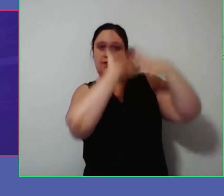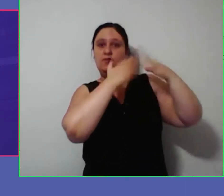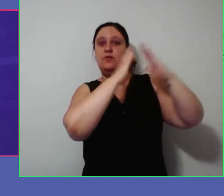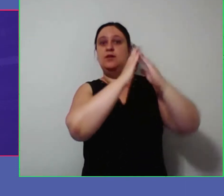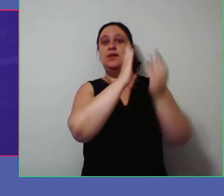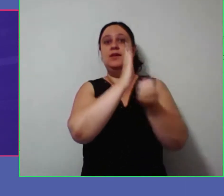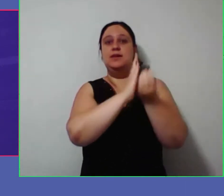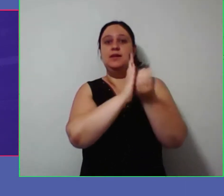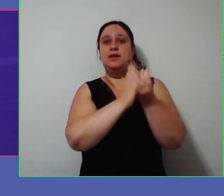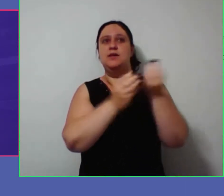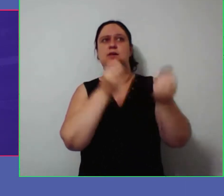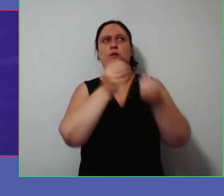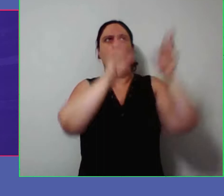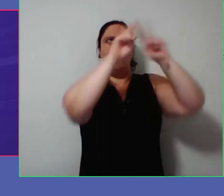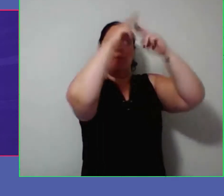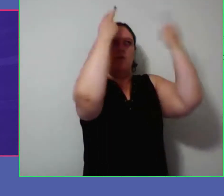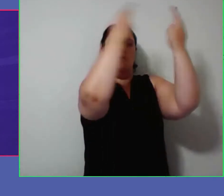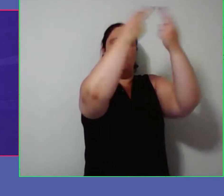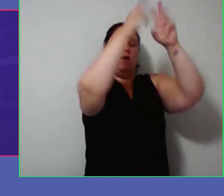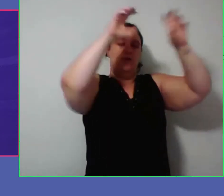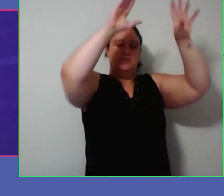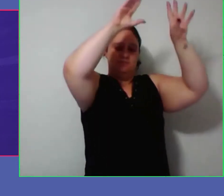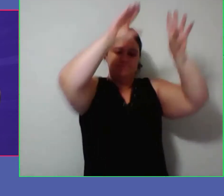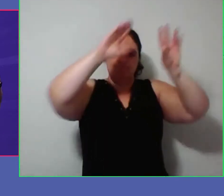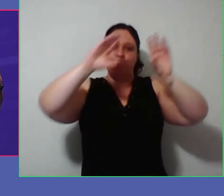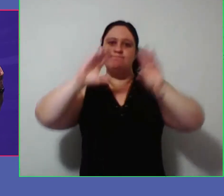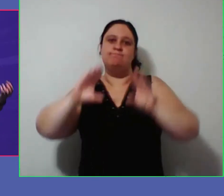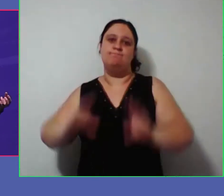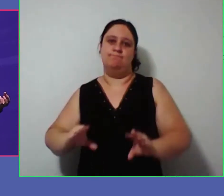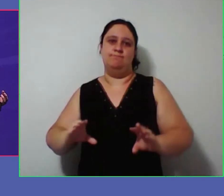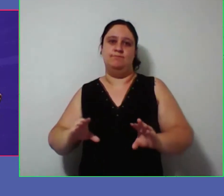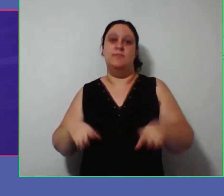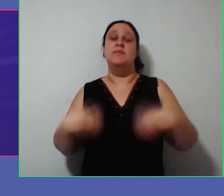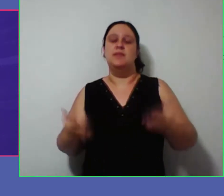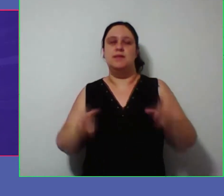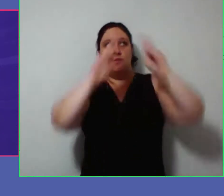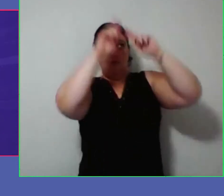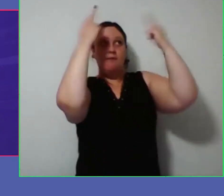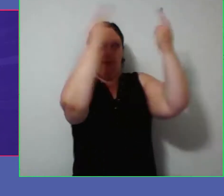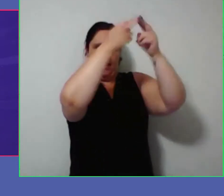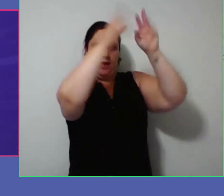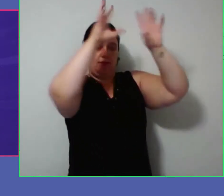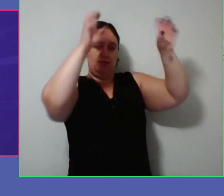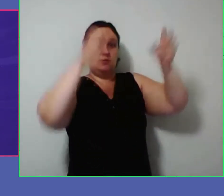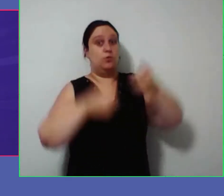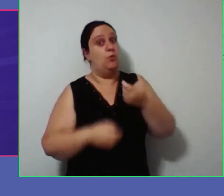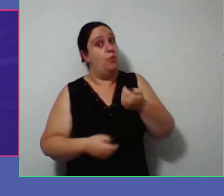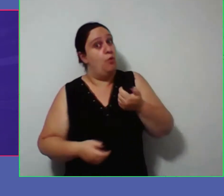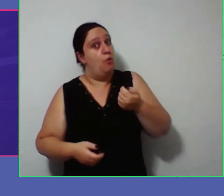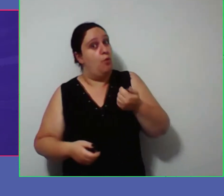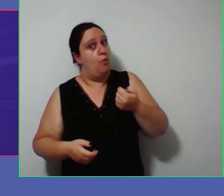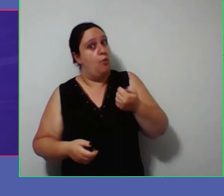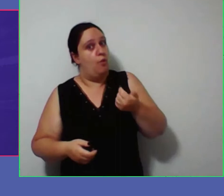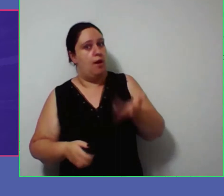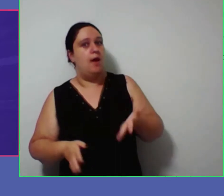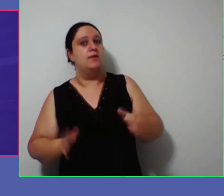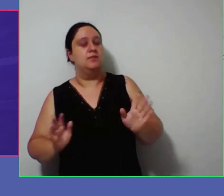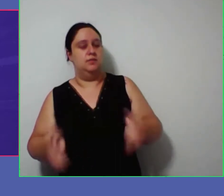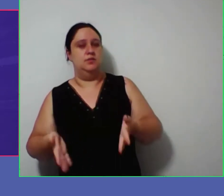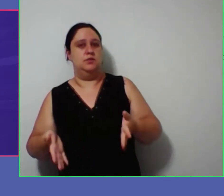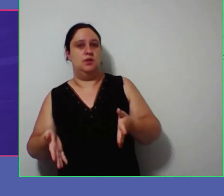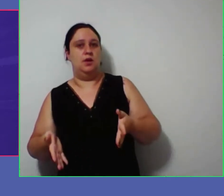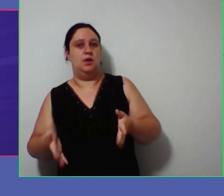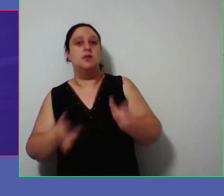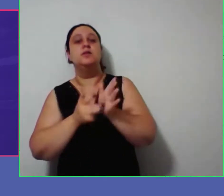dos céus estava próximo, conforme a pregação de João Batista, e também o próprio Senhor Jesus assim pregava, porque